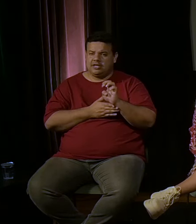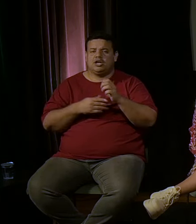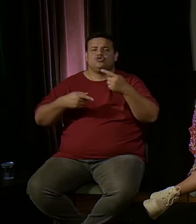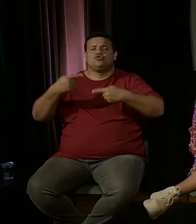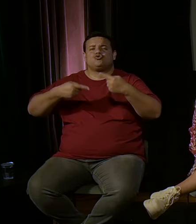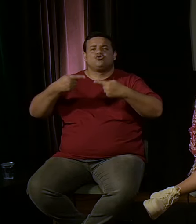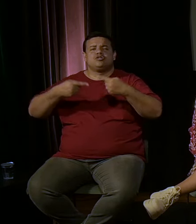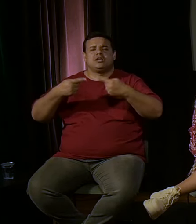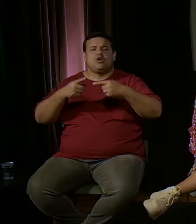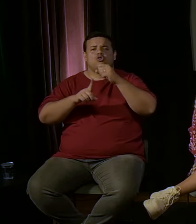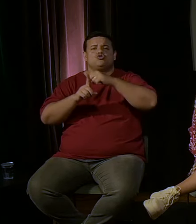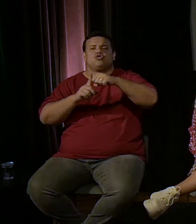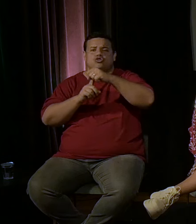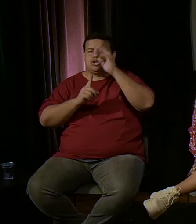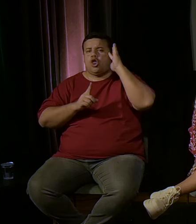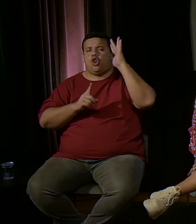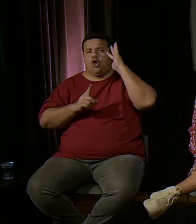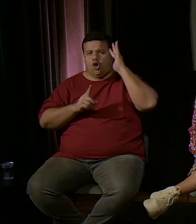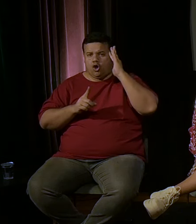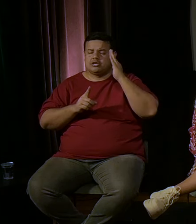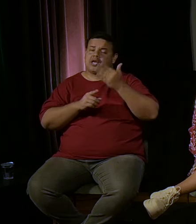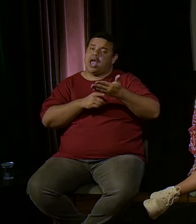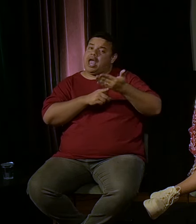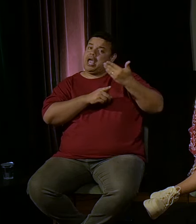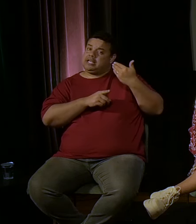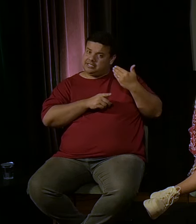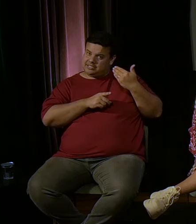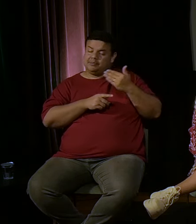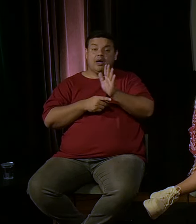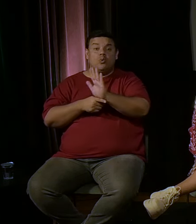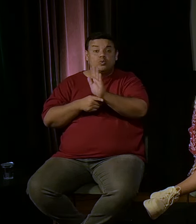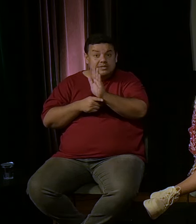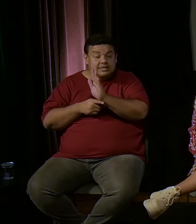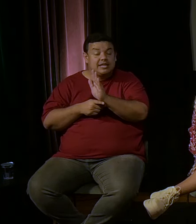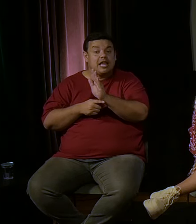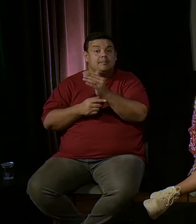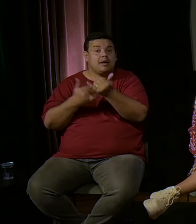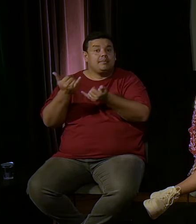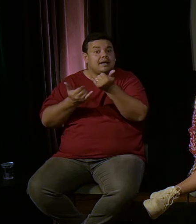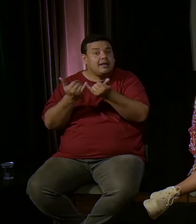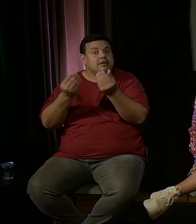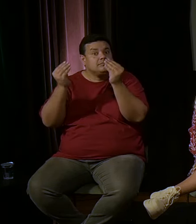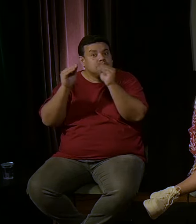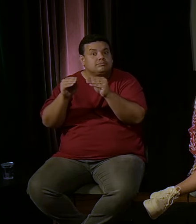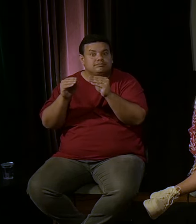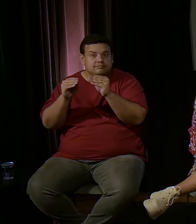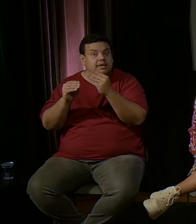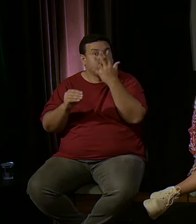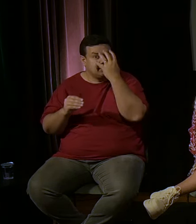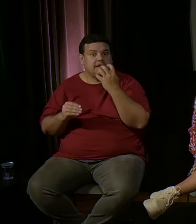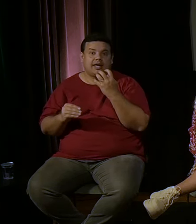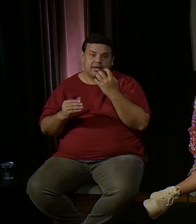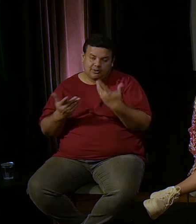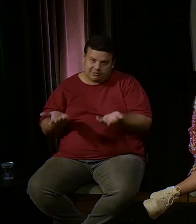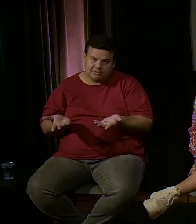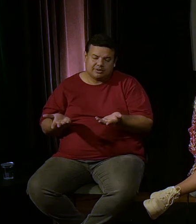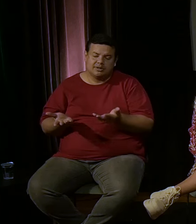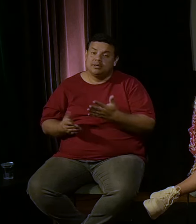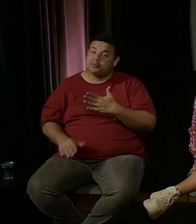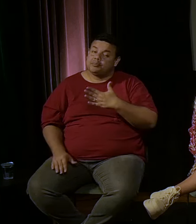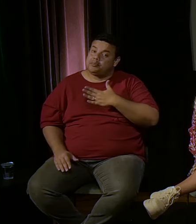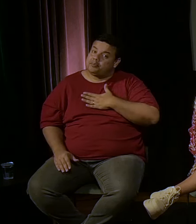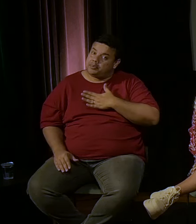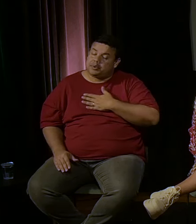já vinha desde antes. Mas um cinema trazendo, né, essas brincadeiras sérias. Então, assim, para mim